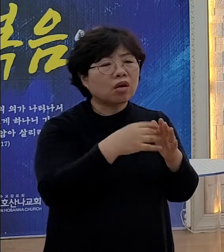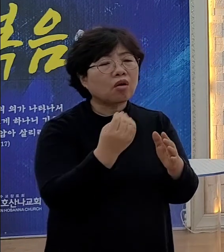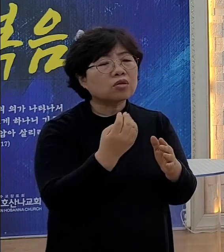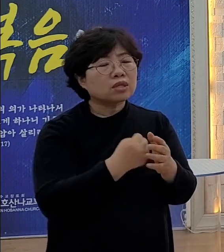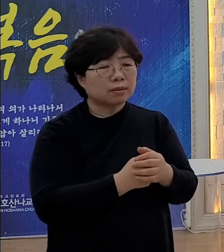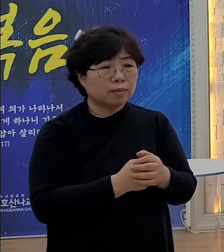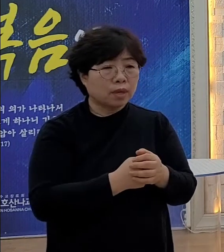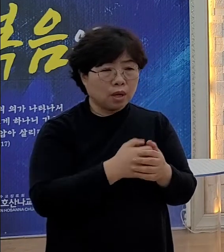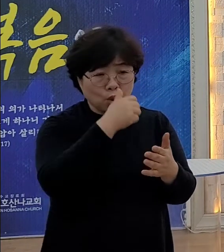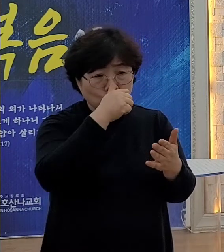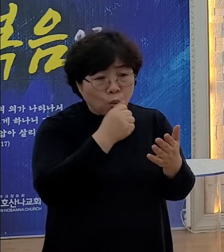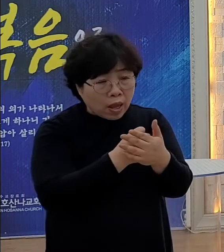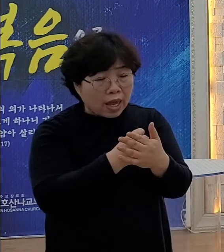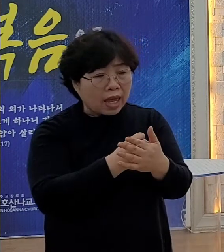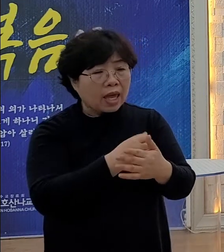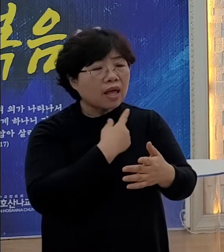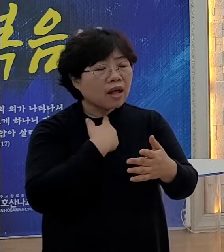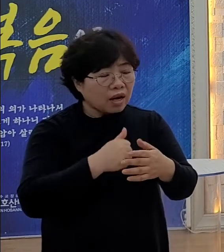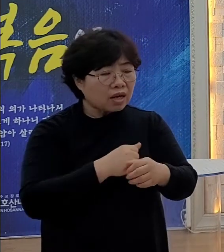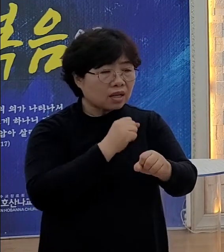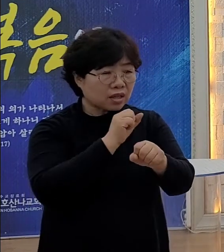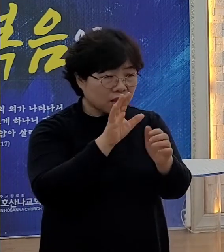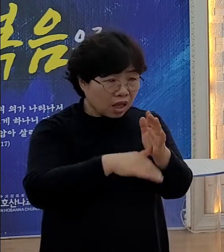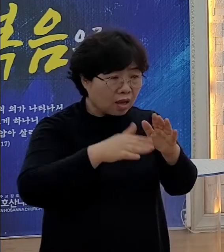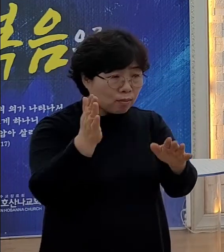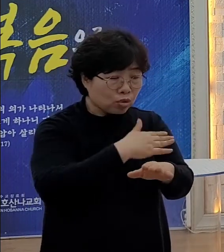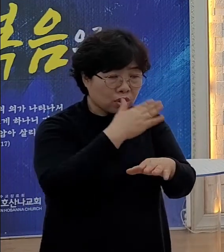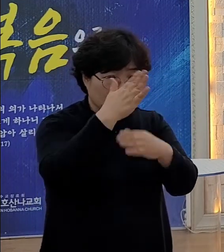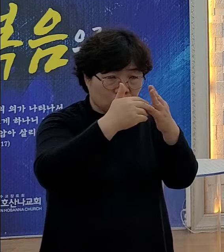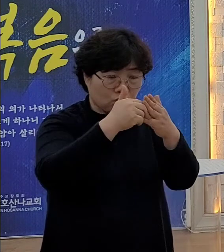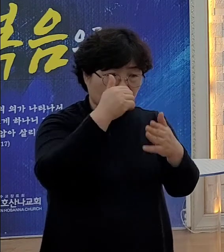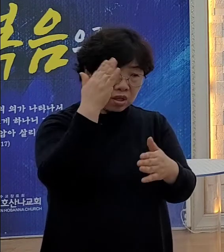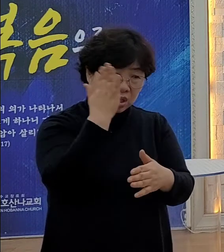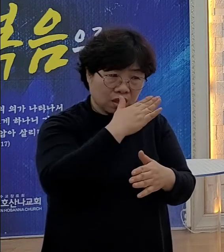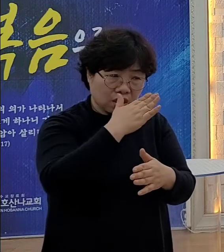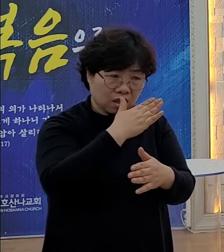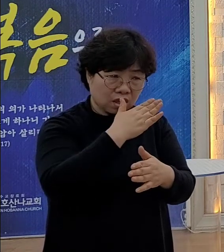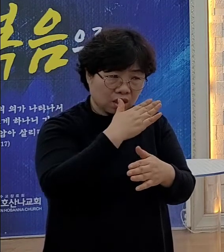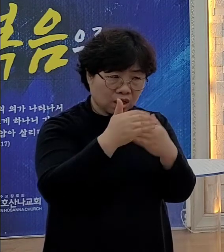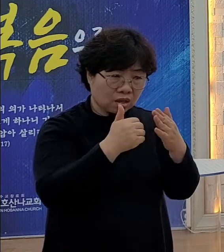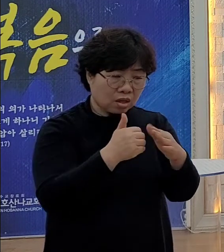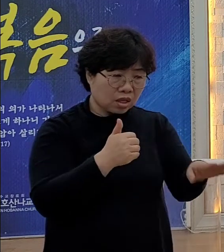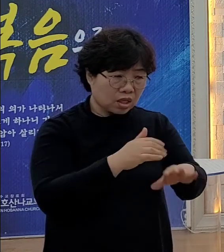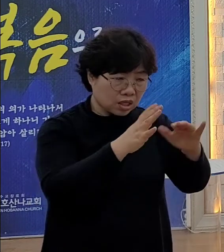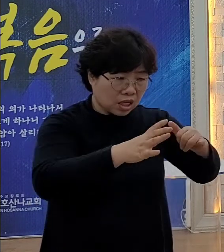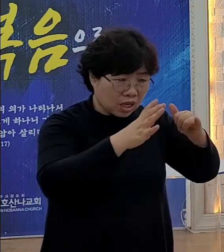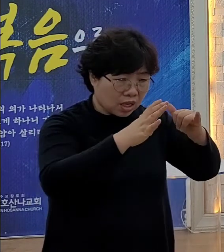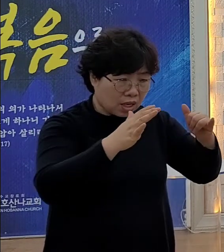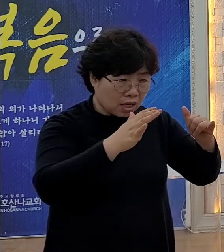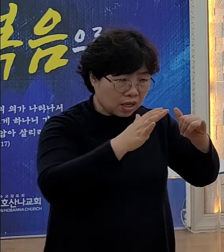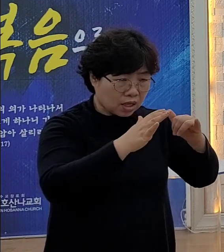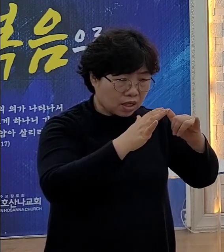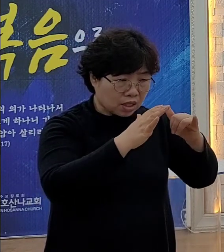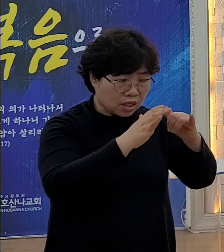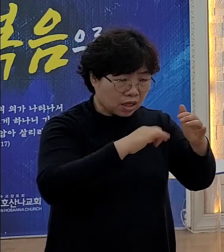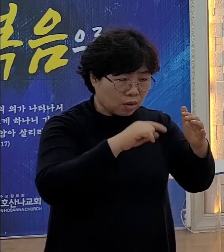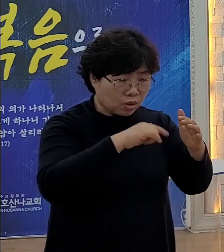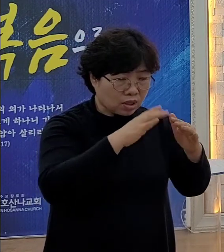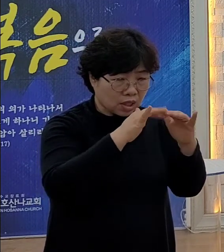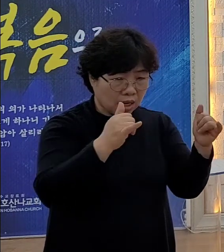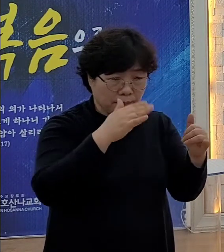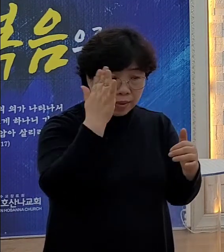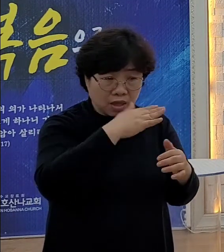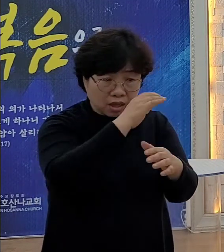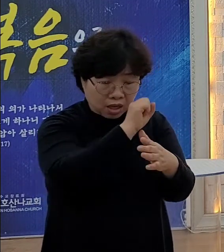우리 인간이 죄를 지음으로 타락함으로 말미암아 하나님과 우리와의 관계가 깨어진 그 순간부터 우리 마음 가운데